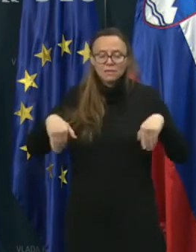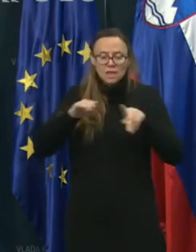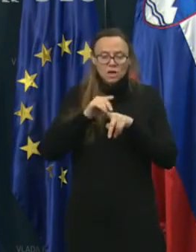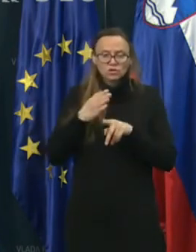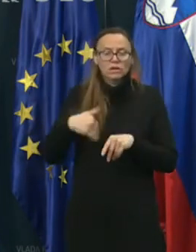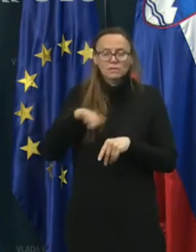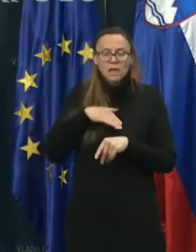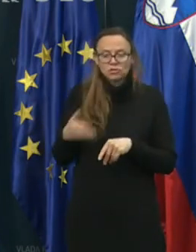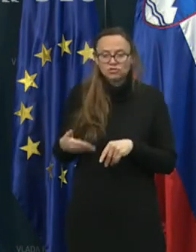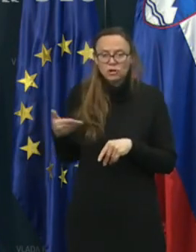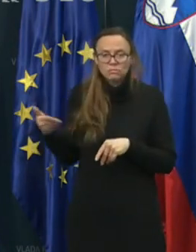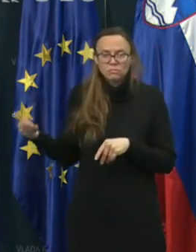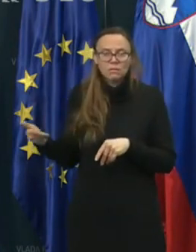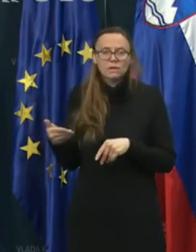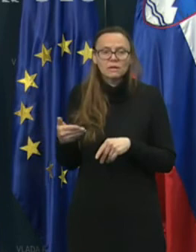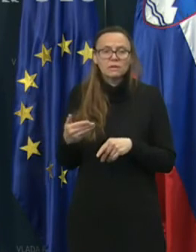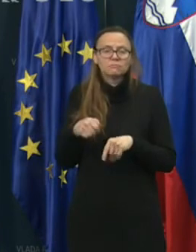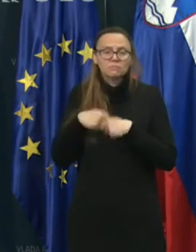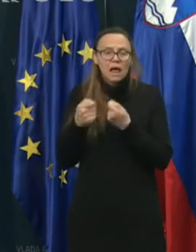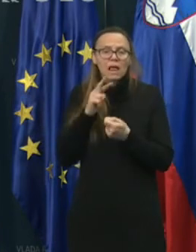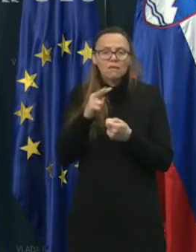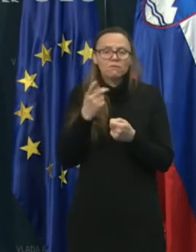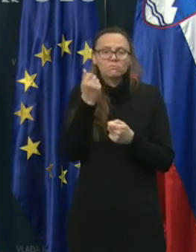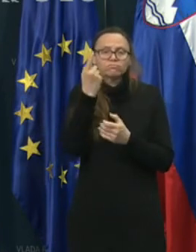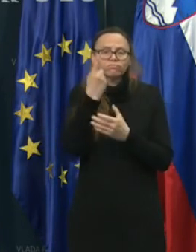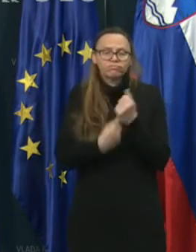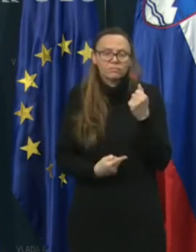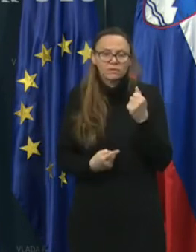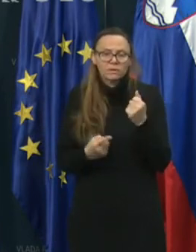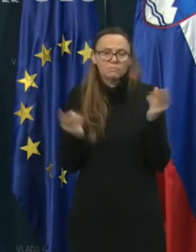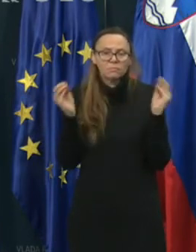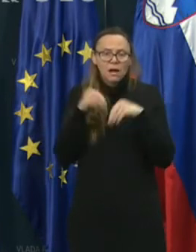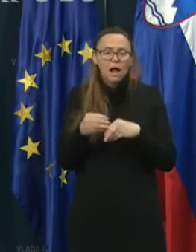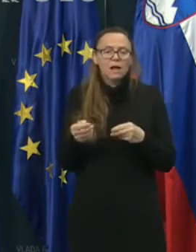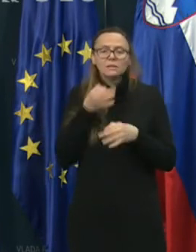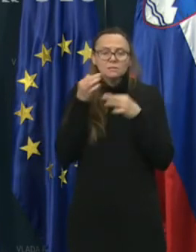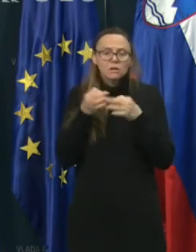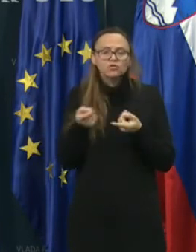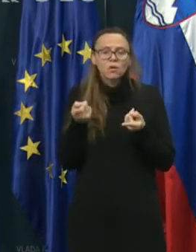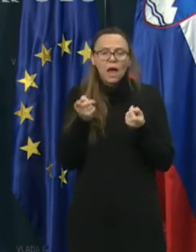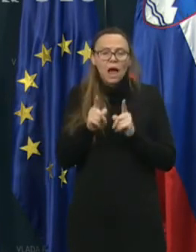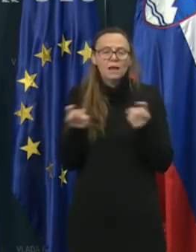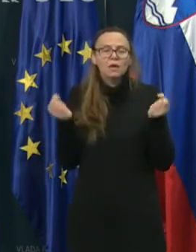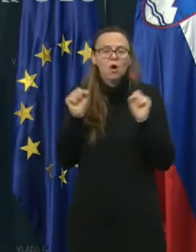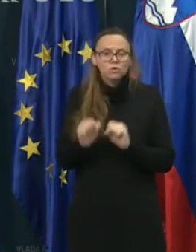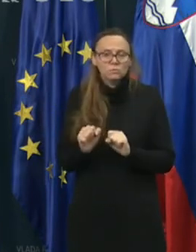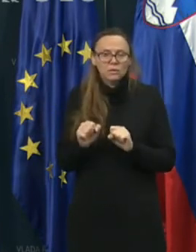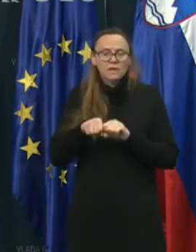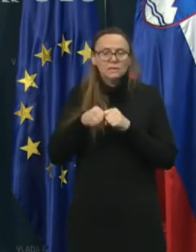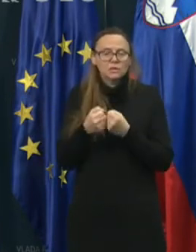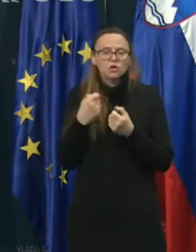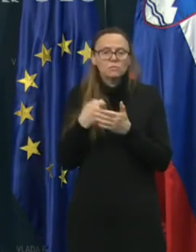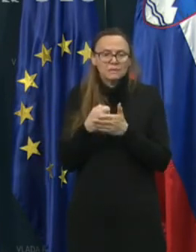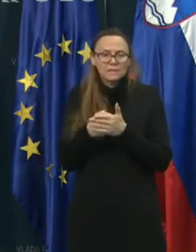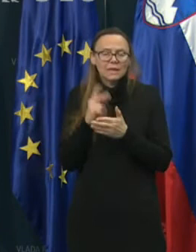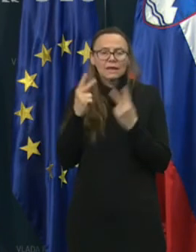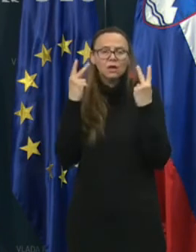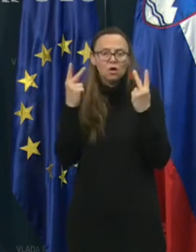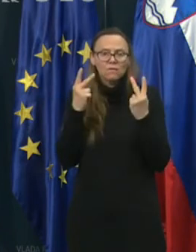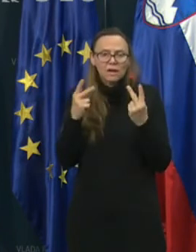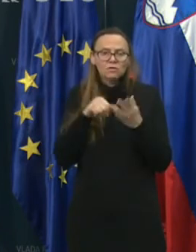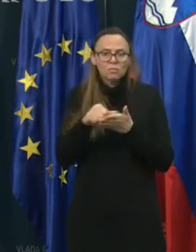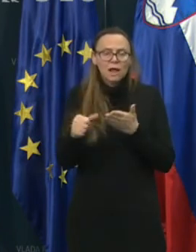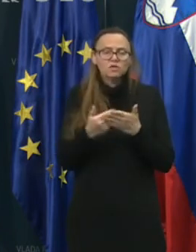in sprašuje se, ali je gospodarski zlom cena, ki jo je vredno plačati za upočasnitev nečesa, kar je že med